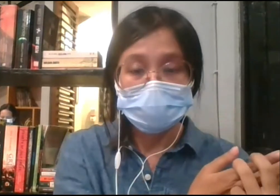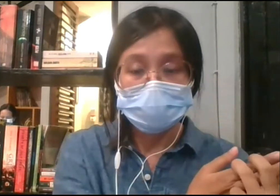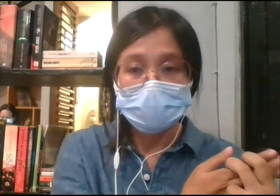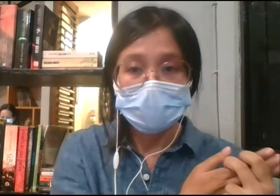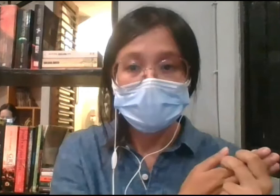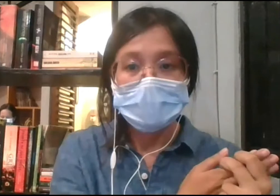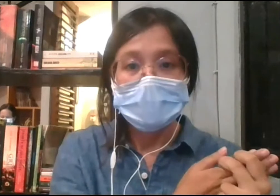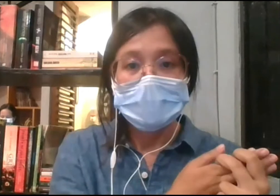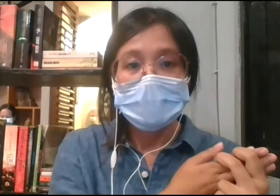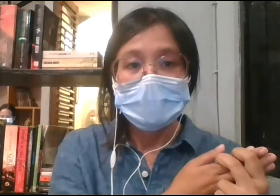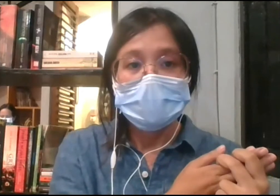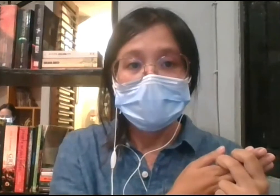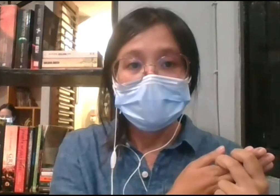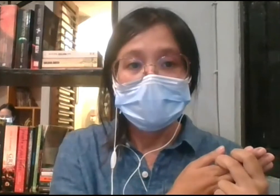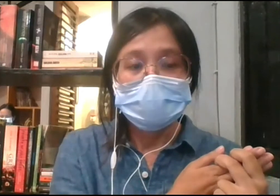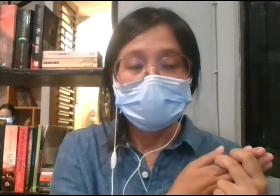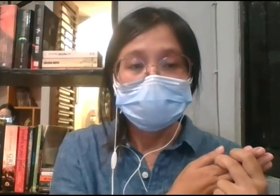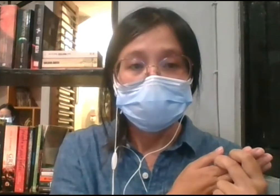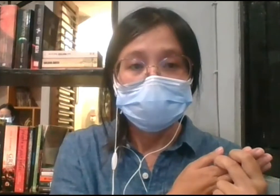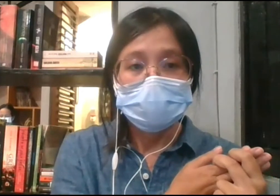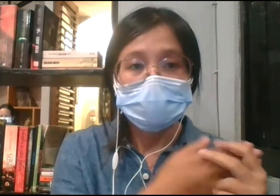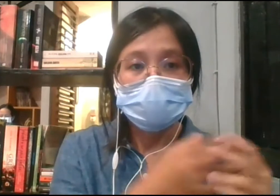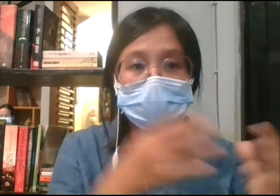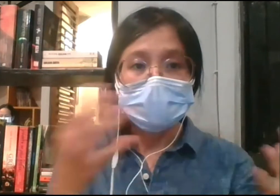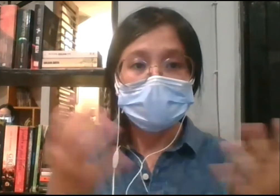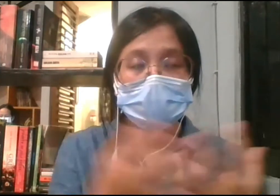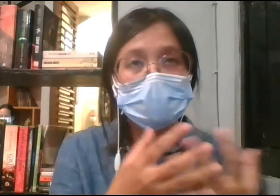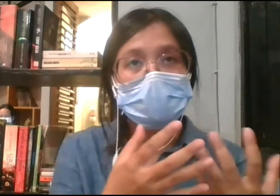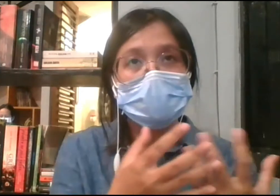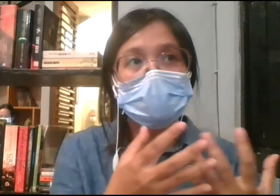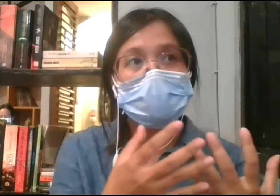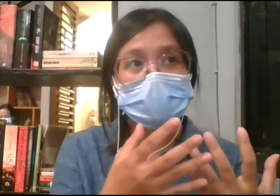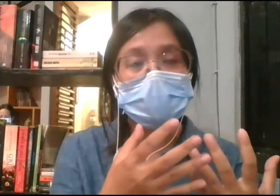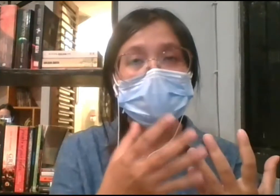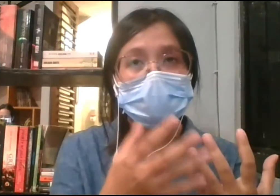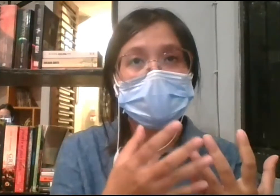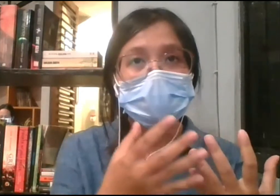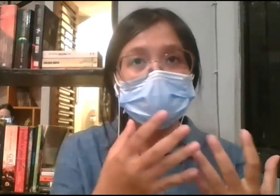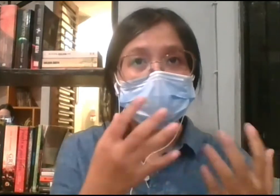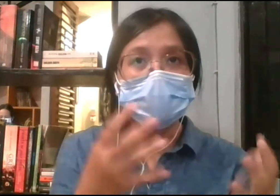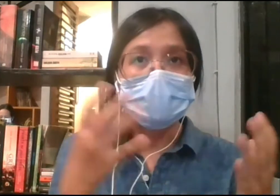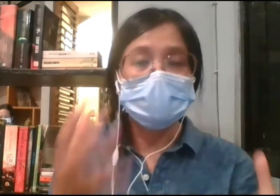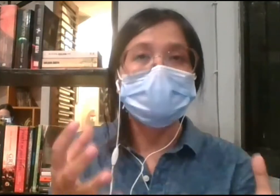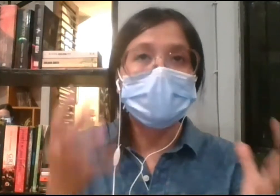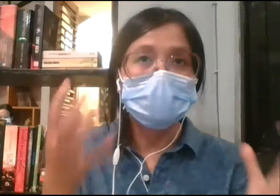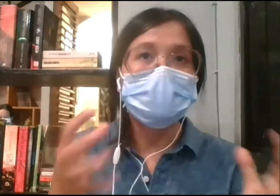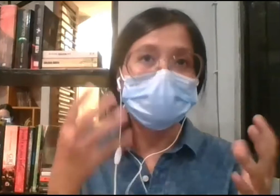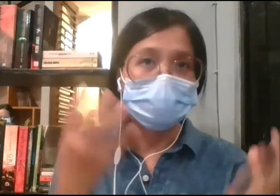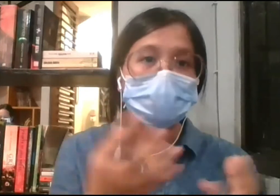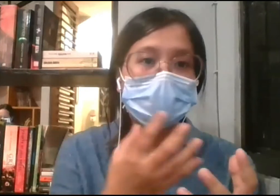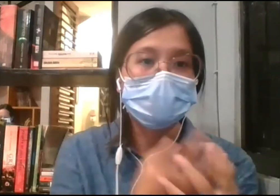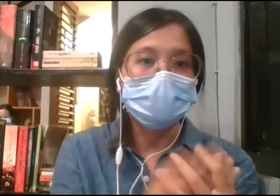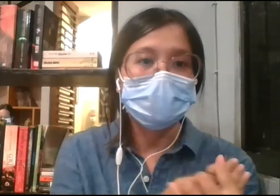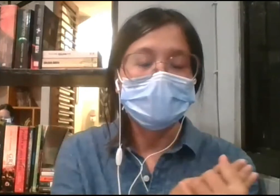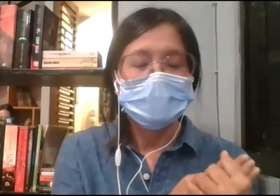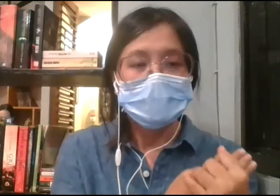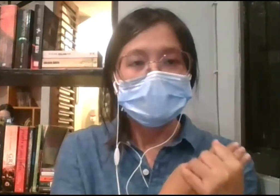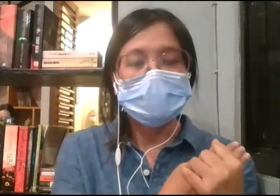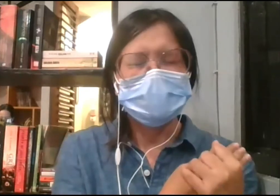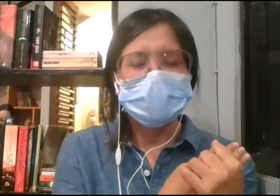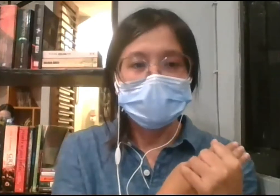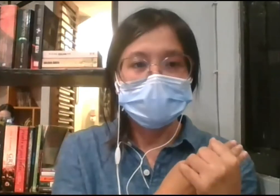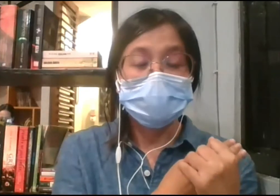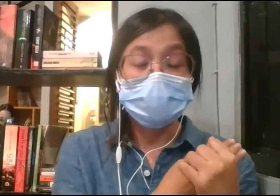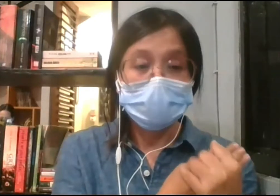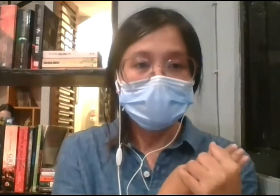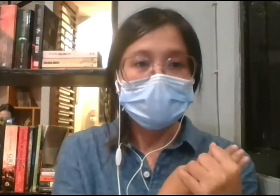dengan narasumber, dan semua, biasanya kami itu menyebutkan bahan yang solid gitu.